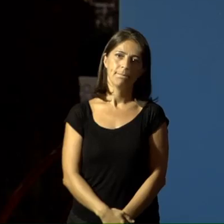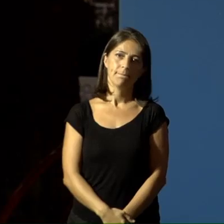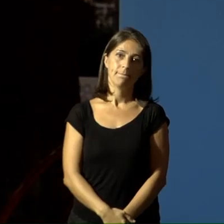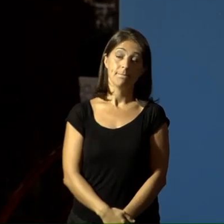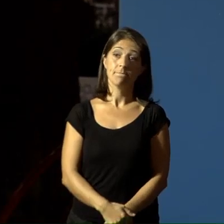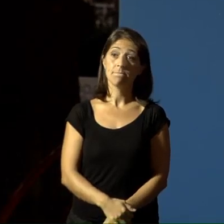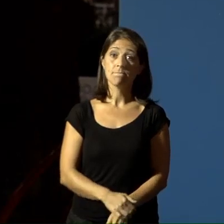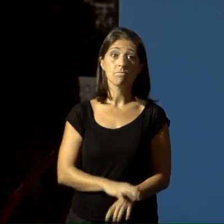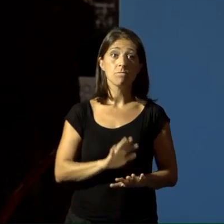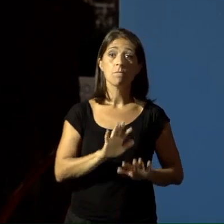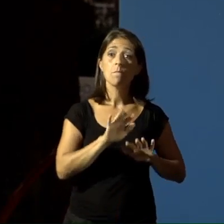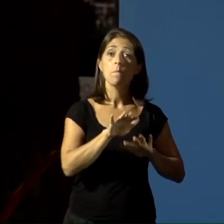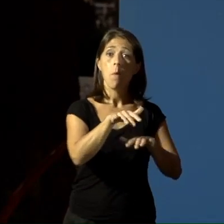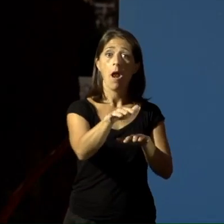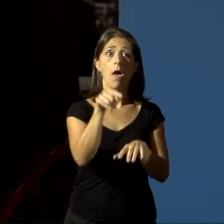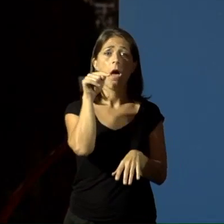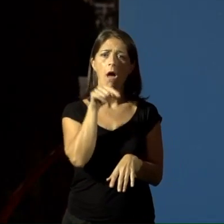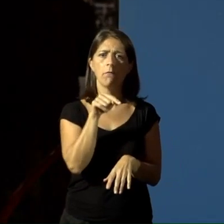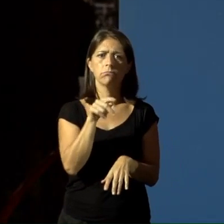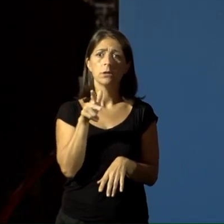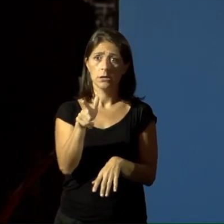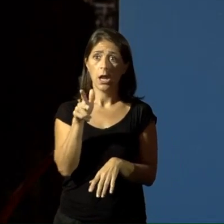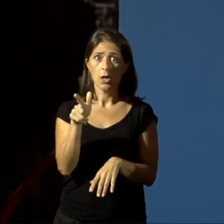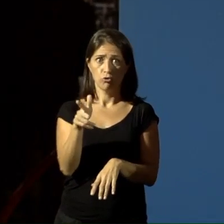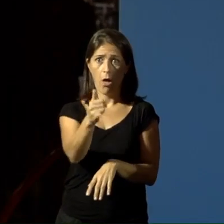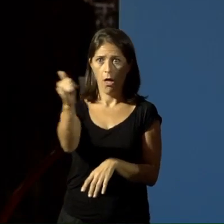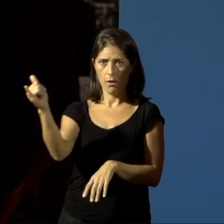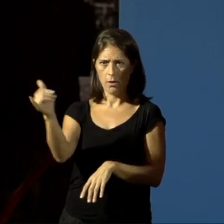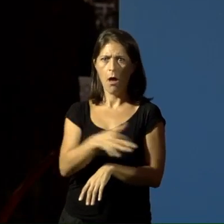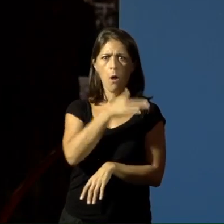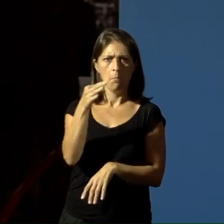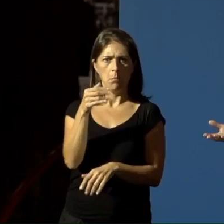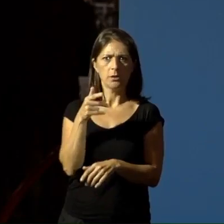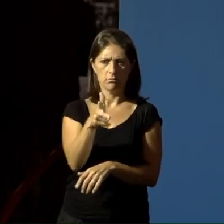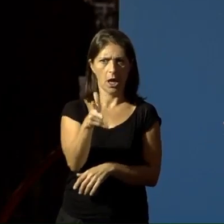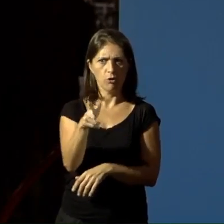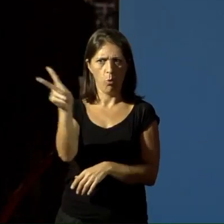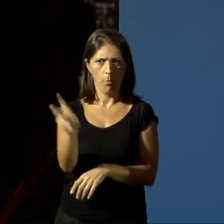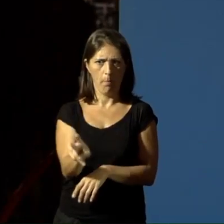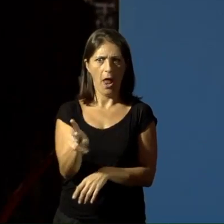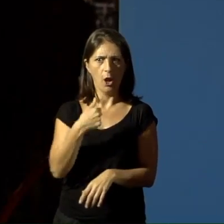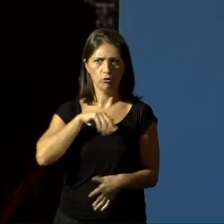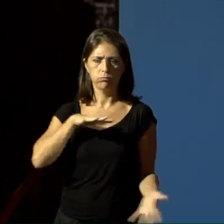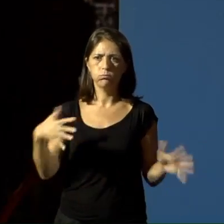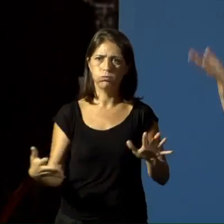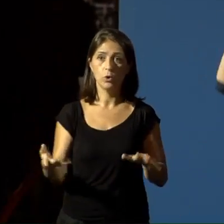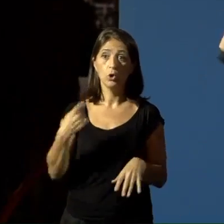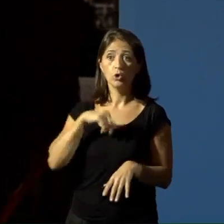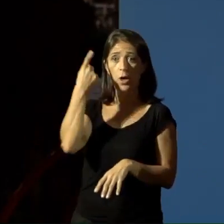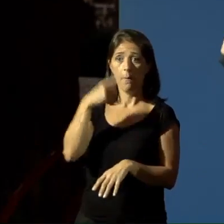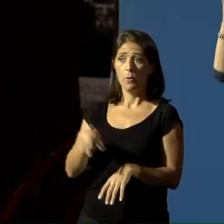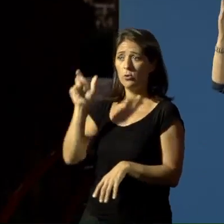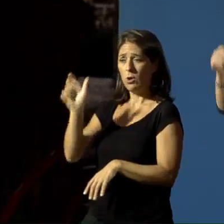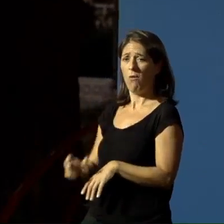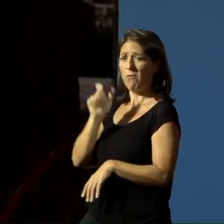Para En Marea hai dereitos e queremos facelos valer. Todos sabemos que Feijóo é dos Peares,